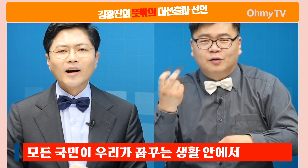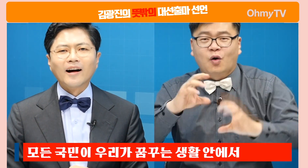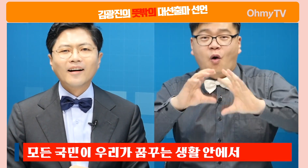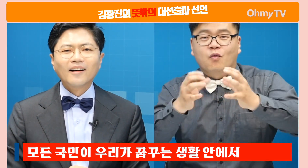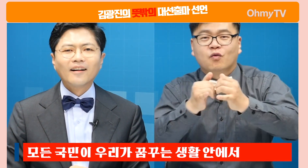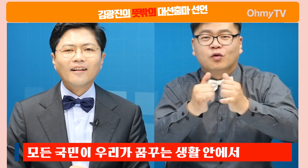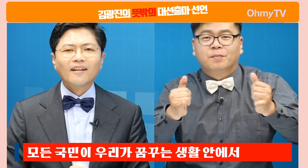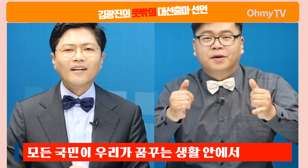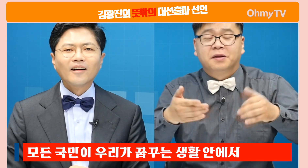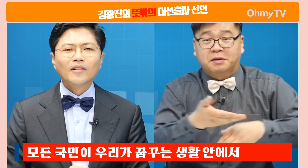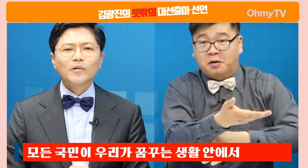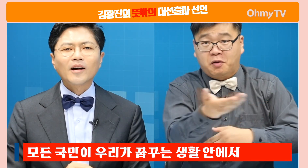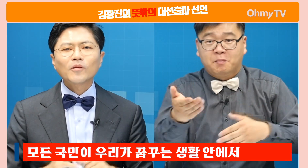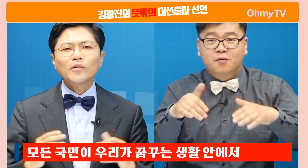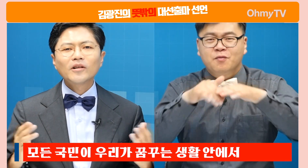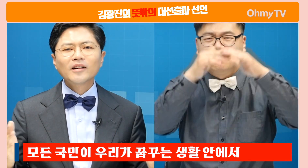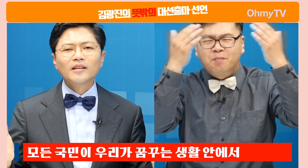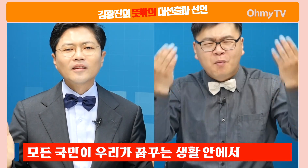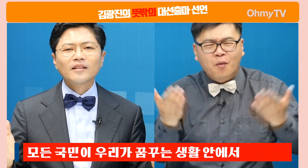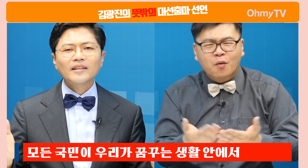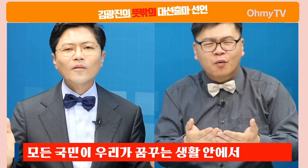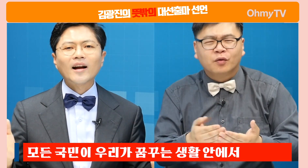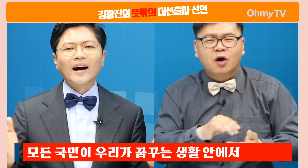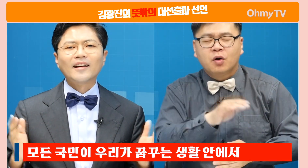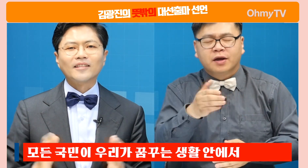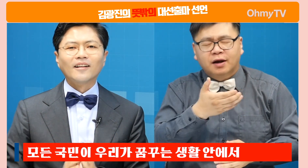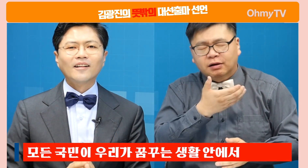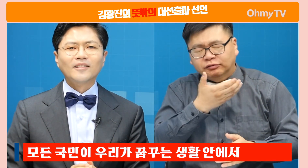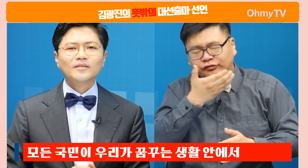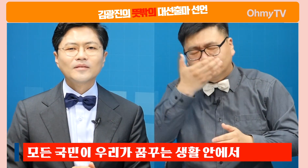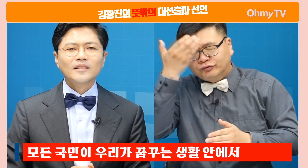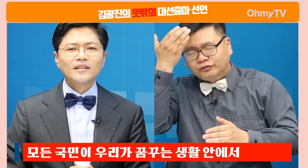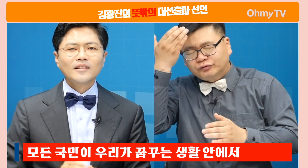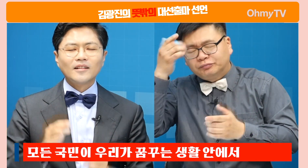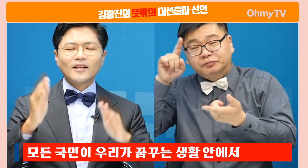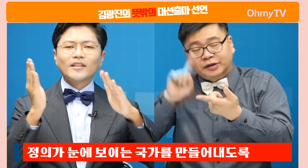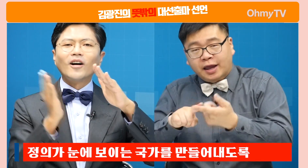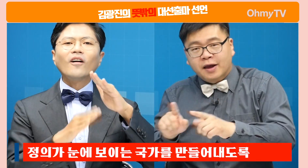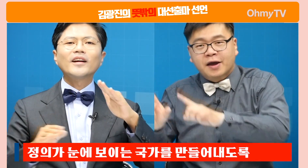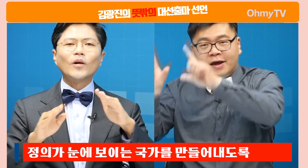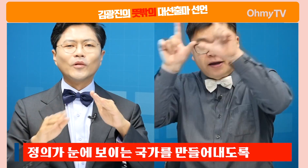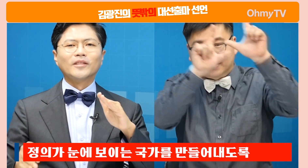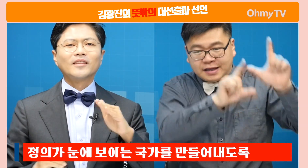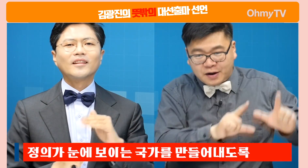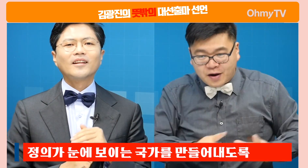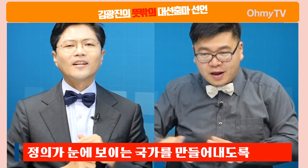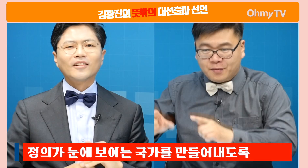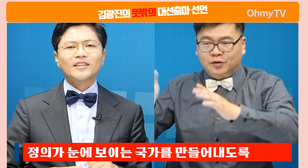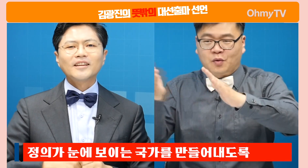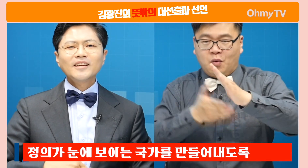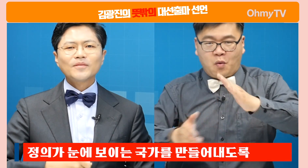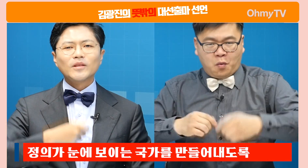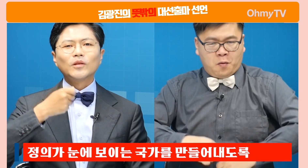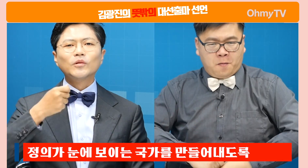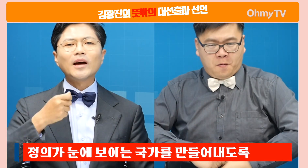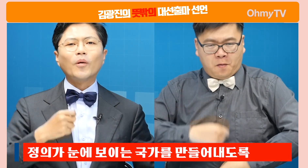모두가 우리가 꿈꾸는 생활 안에서 정의로운 것들이 눈에